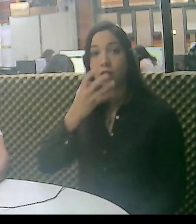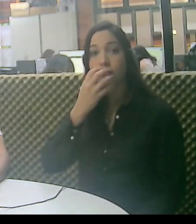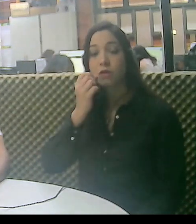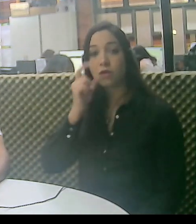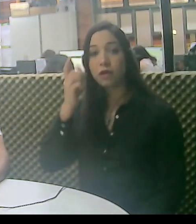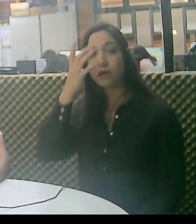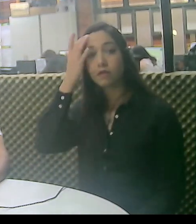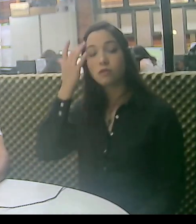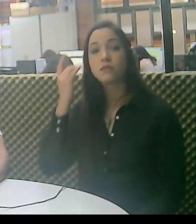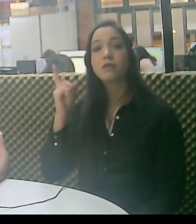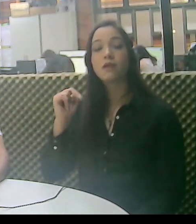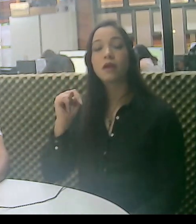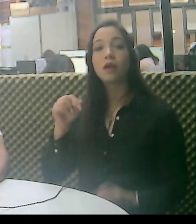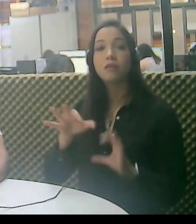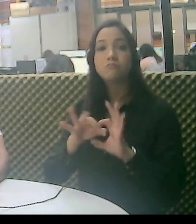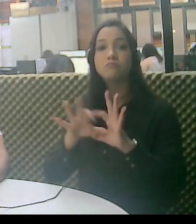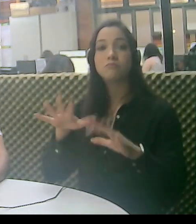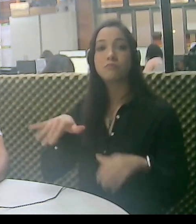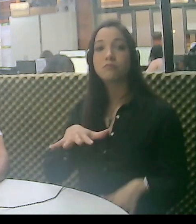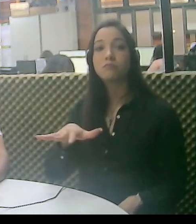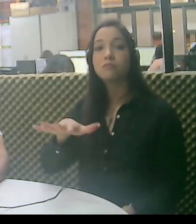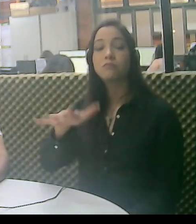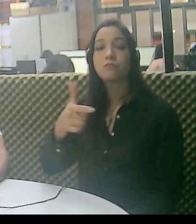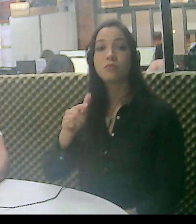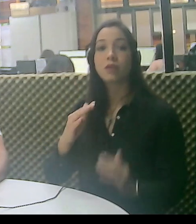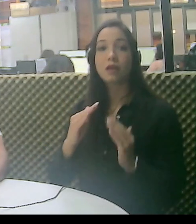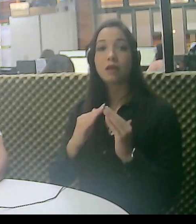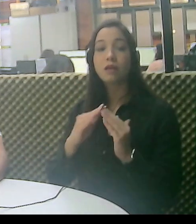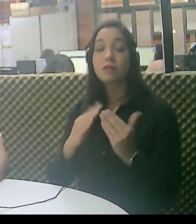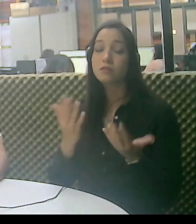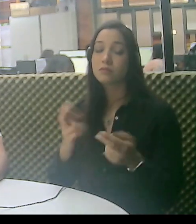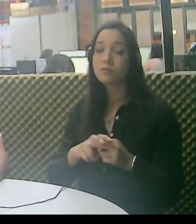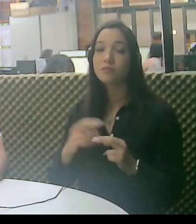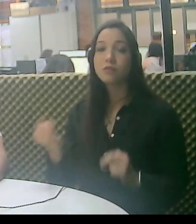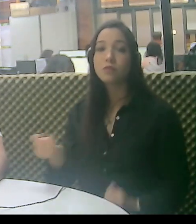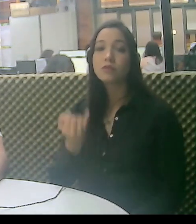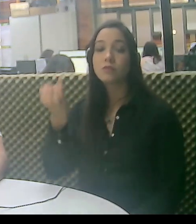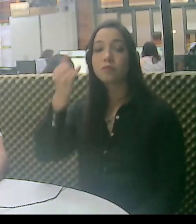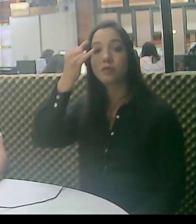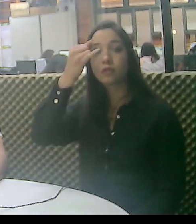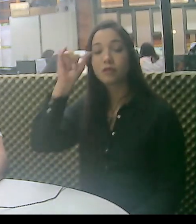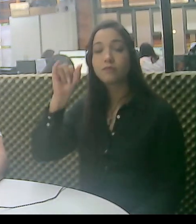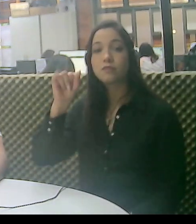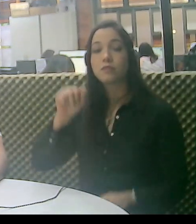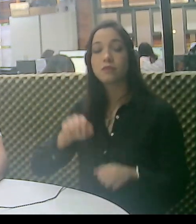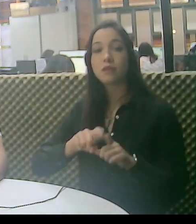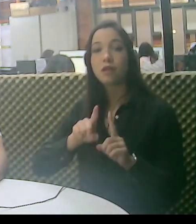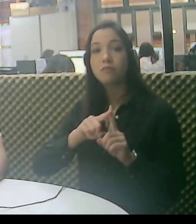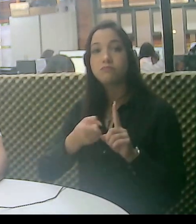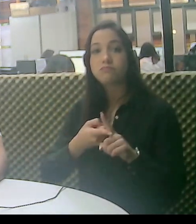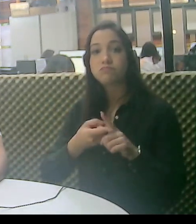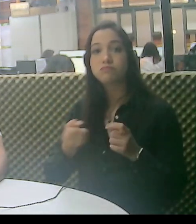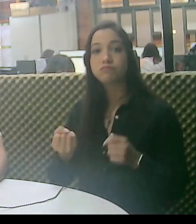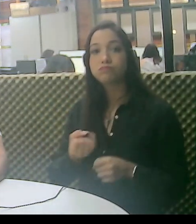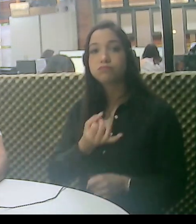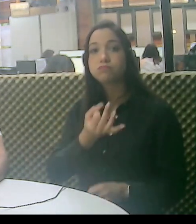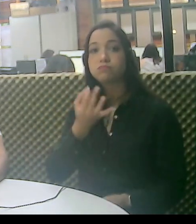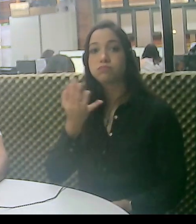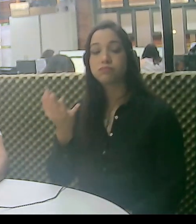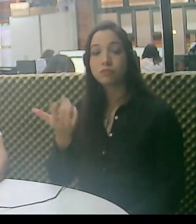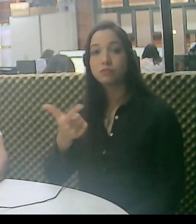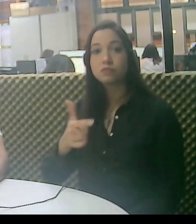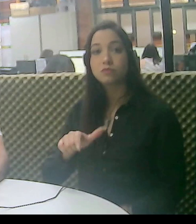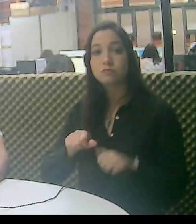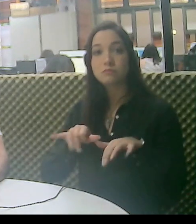nesses locais vivem soltos ou semidomiciliados. E aí a grande importância para evitar procriações e ninhadas indesejadas e, assim,